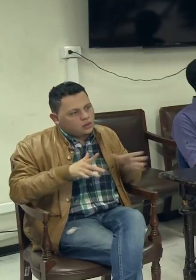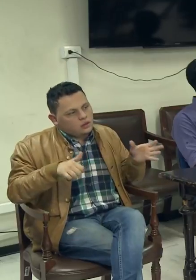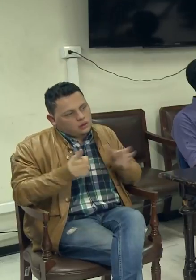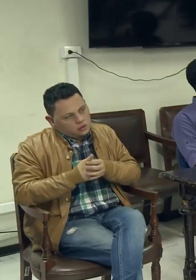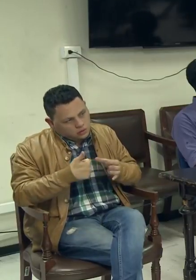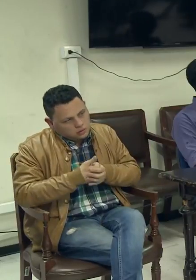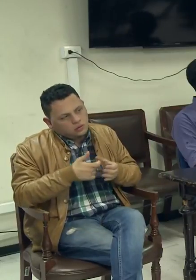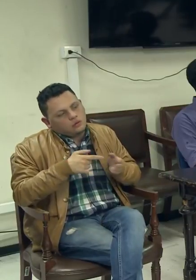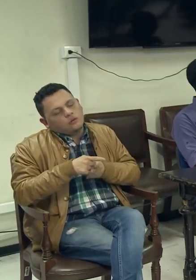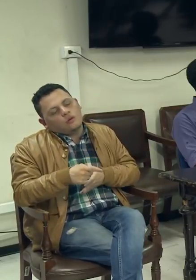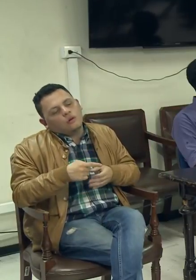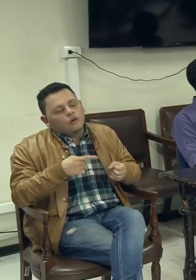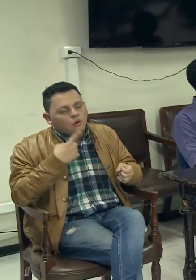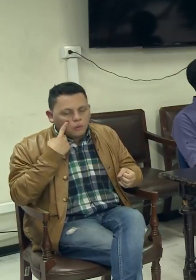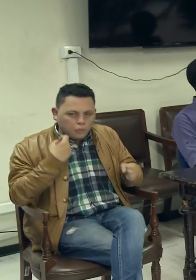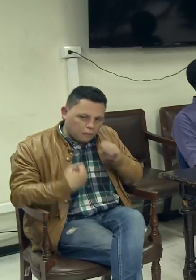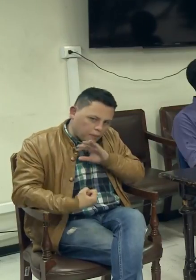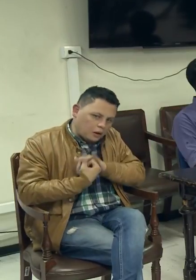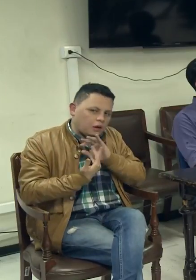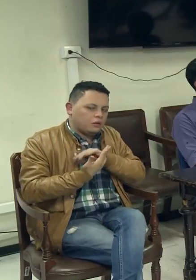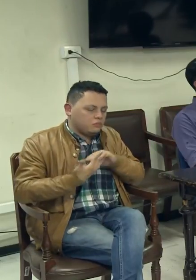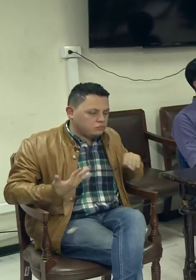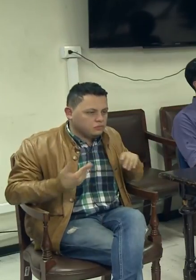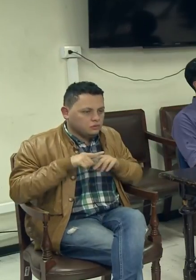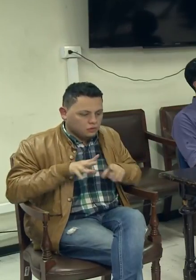son golpeadas, son estas, pero bueno,